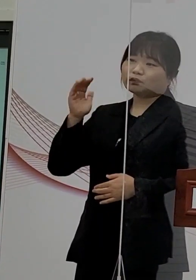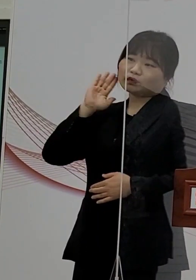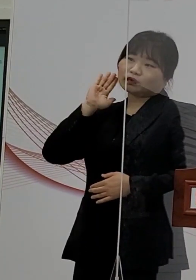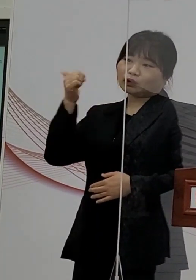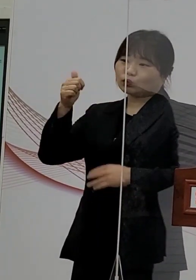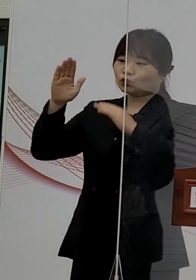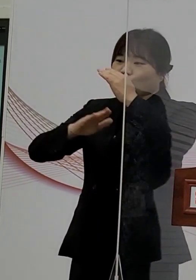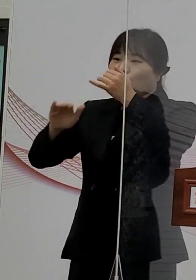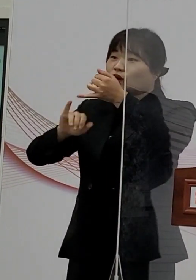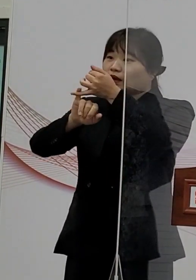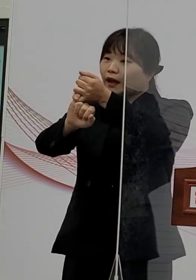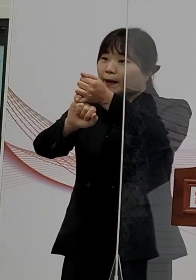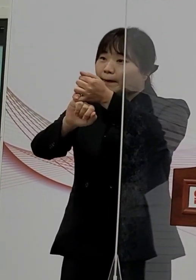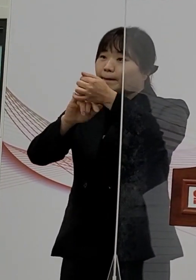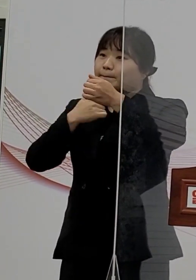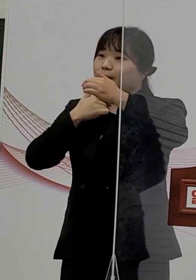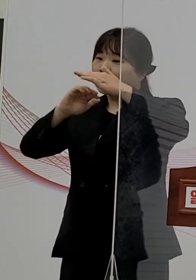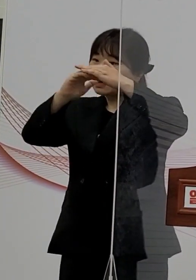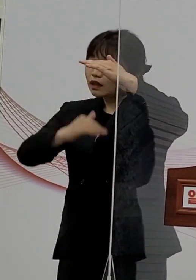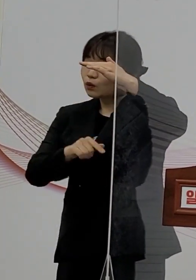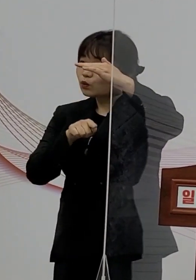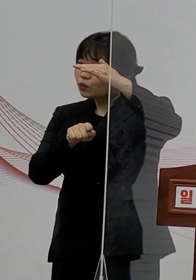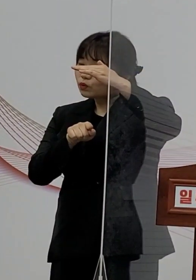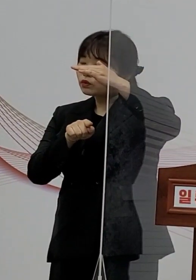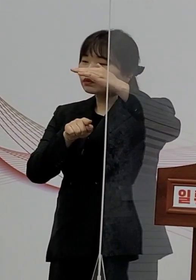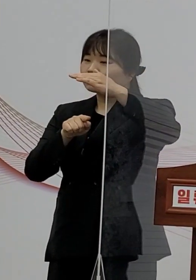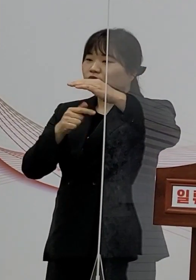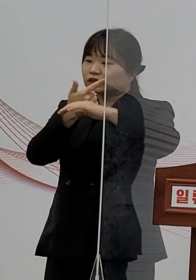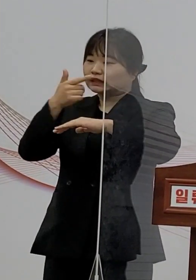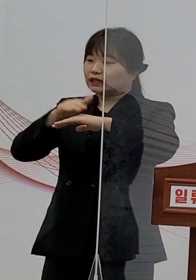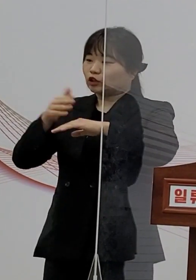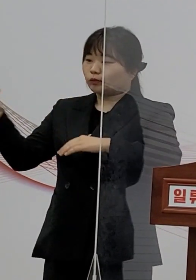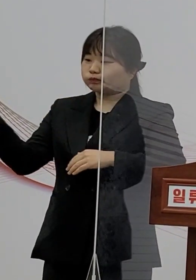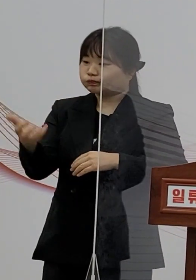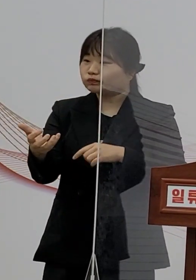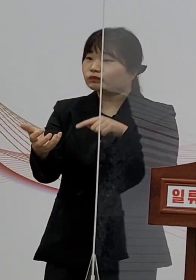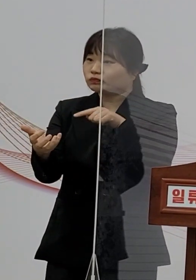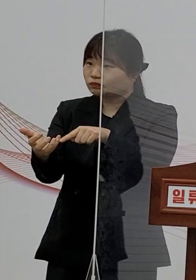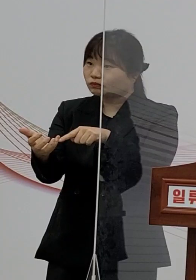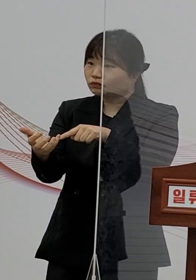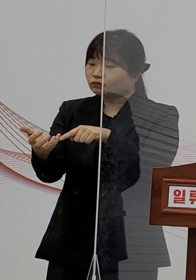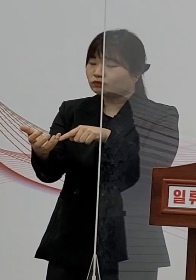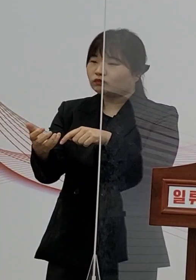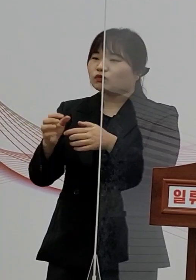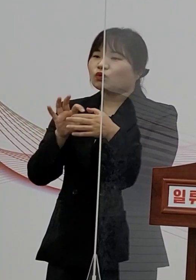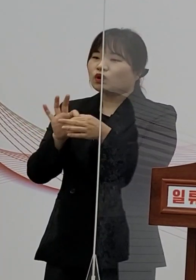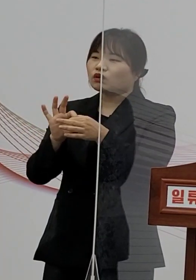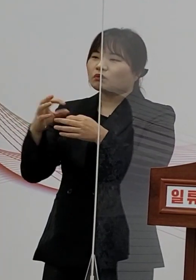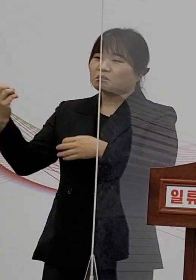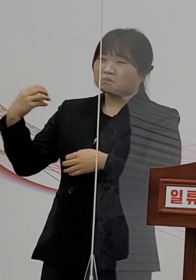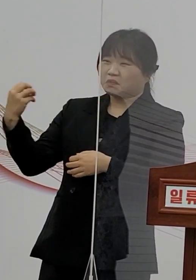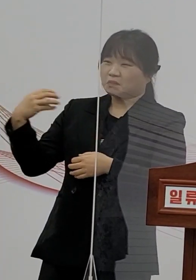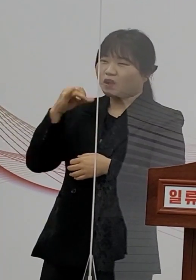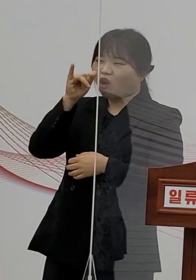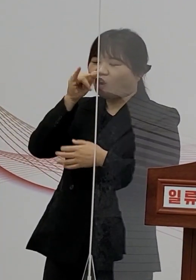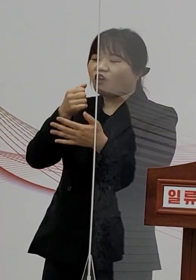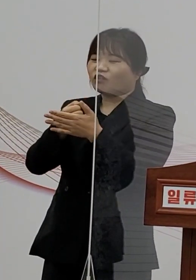대통령께서 공약하신 방위사업청 대전 이전과 관련한 말씀을 주셔서